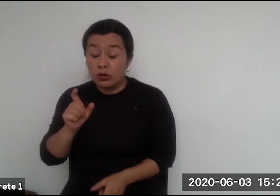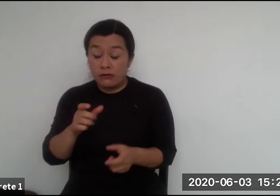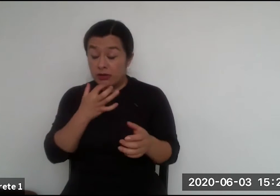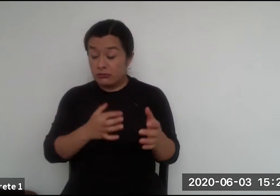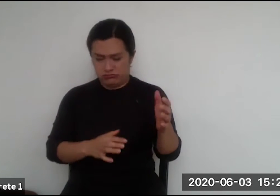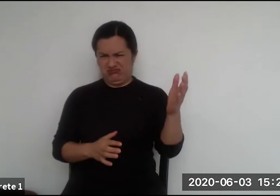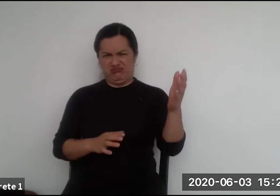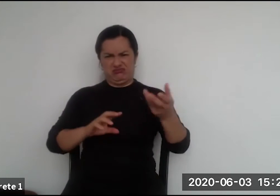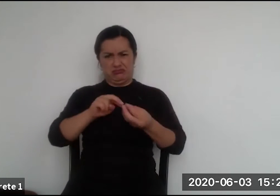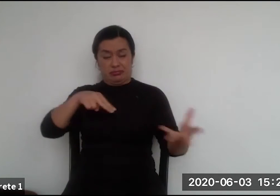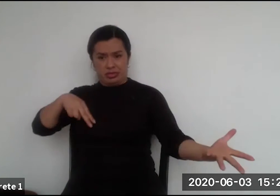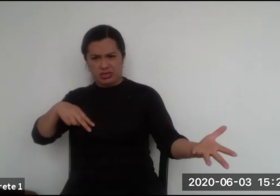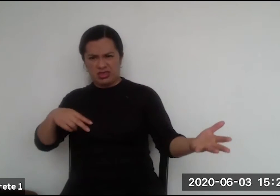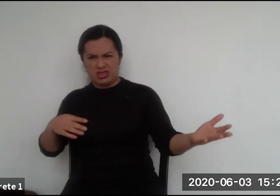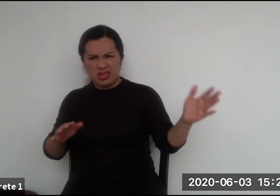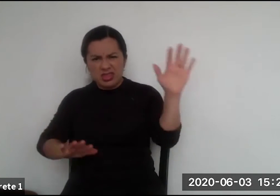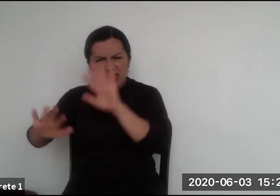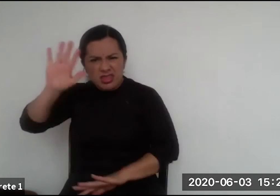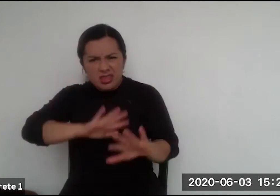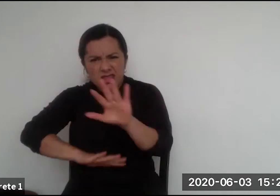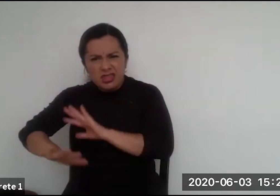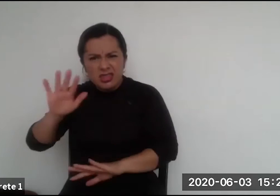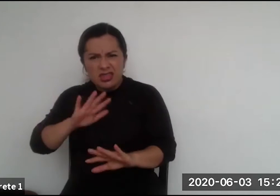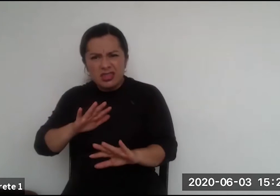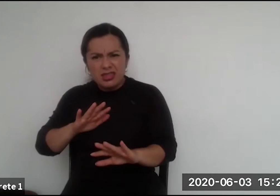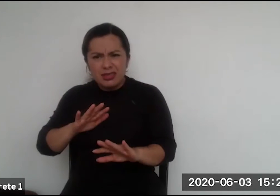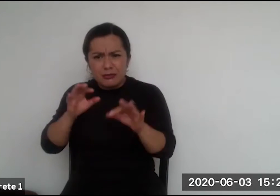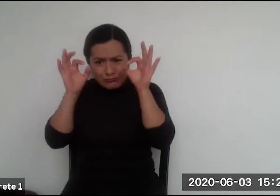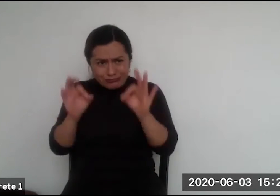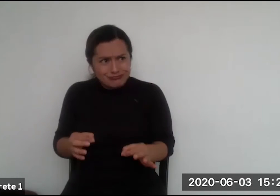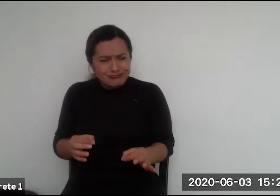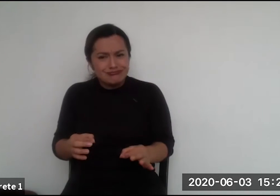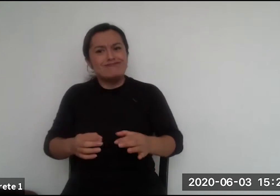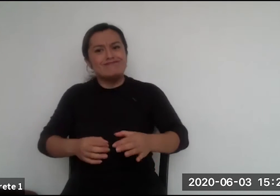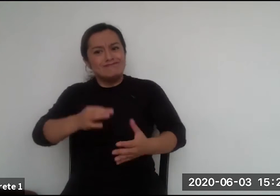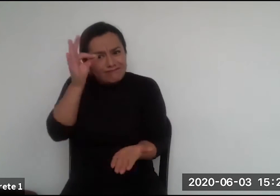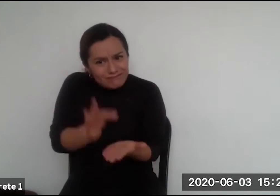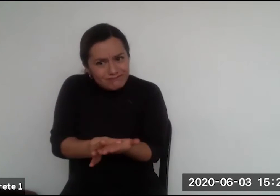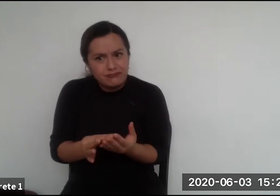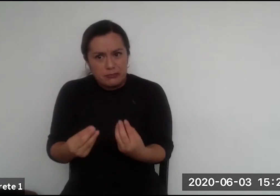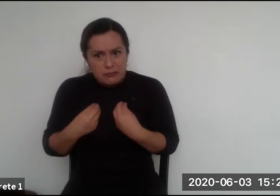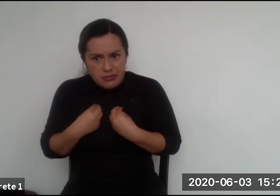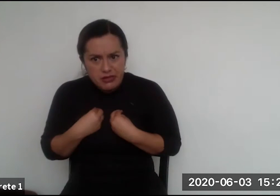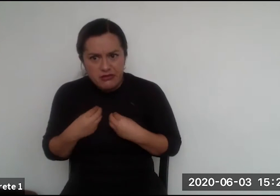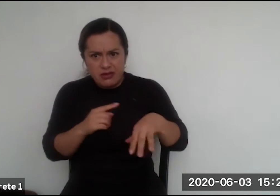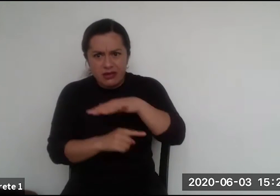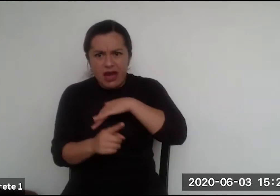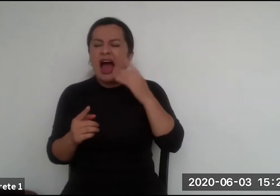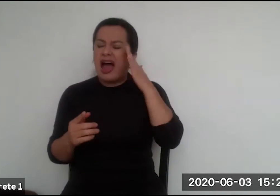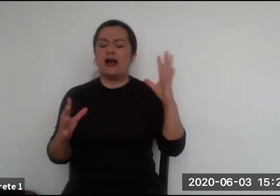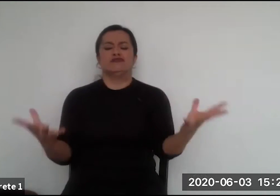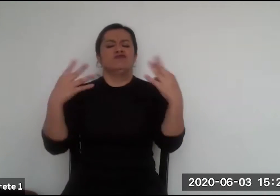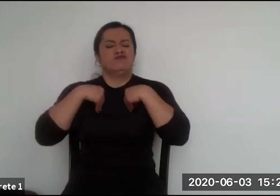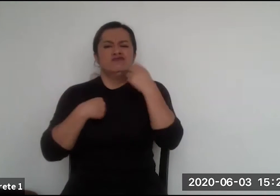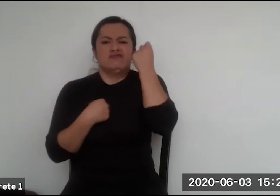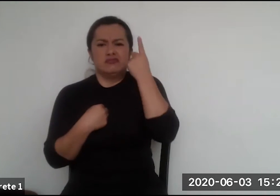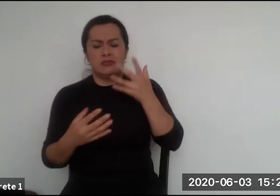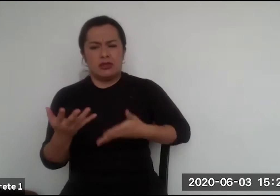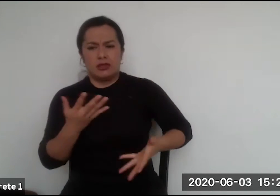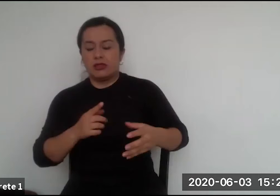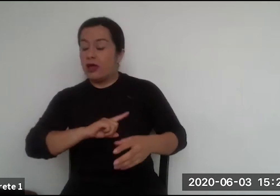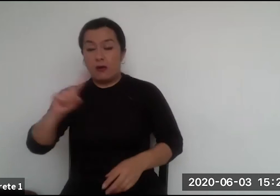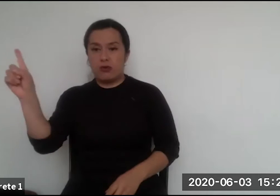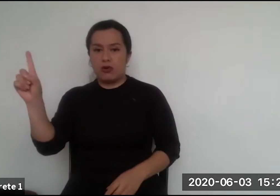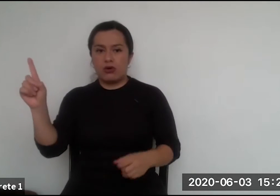de ser pessoa com deficiência, mas também utilizar um pouco